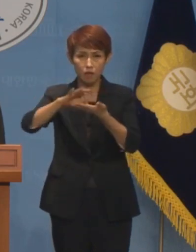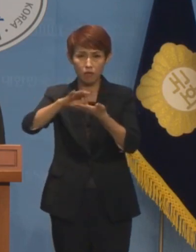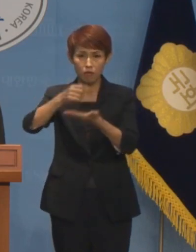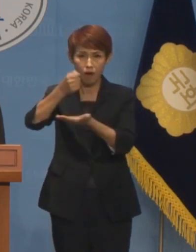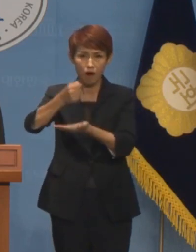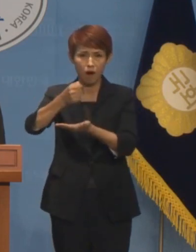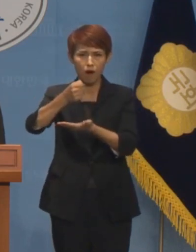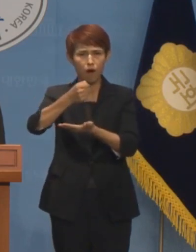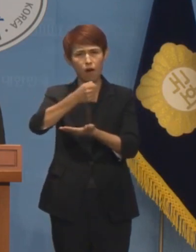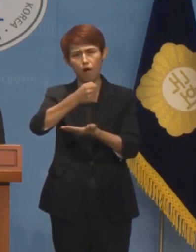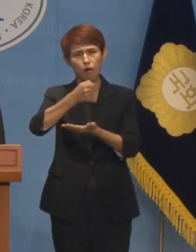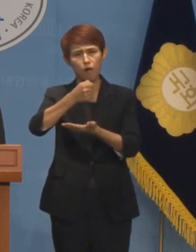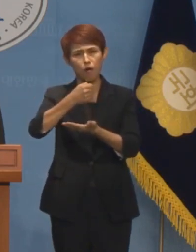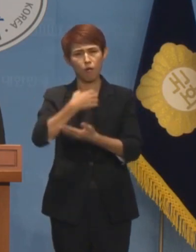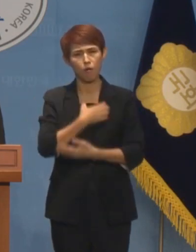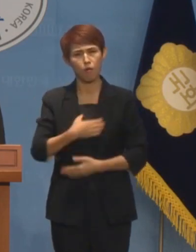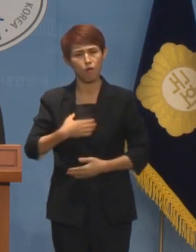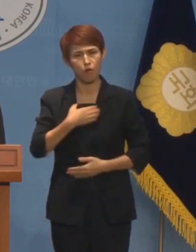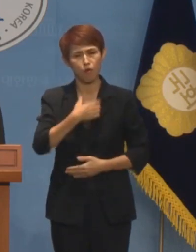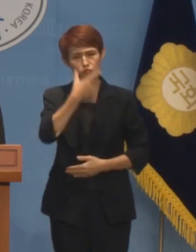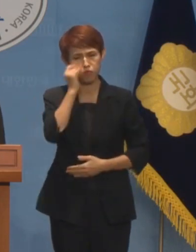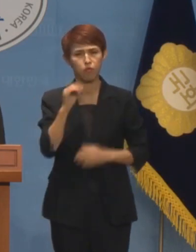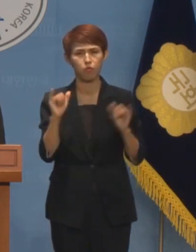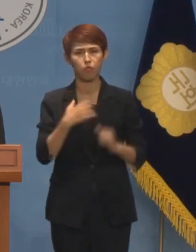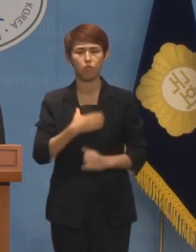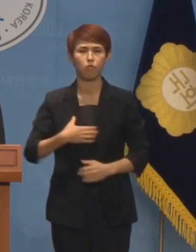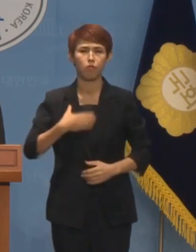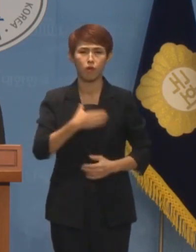수 있을지 심히 우려스럽습니다.